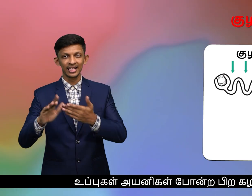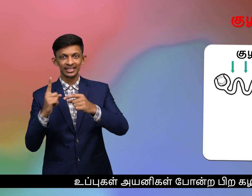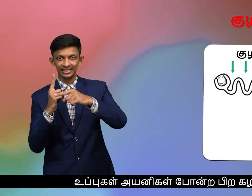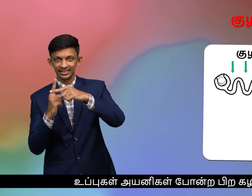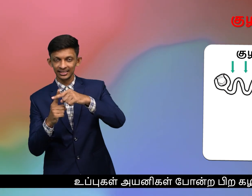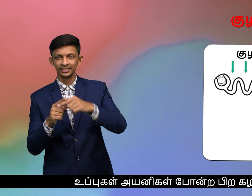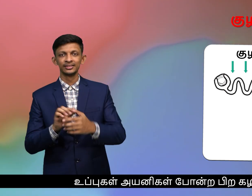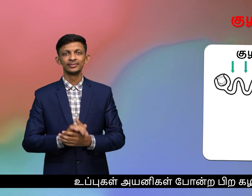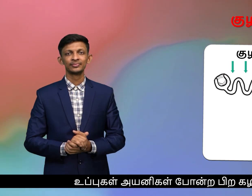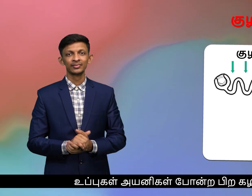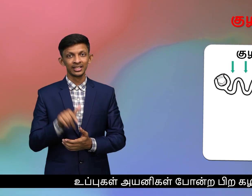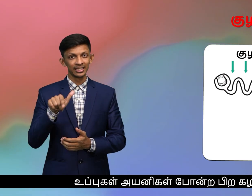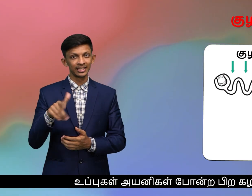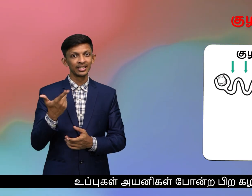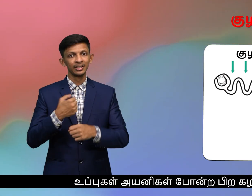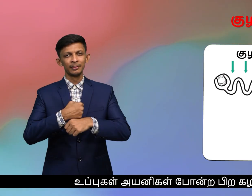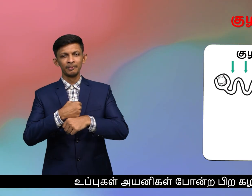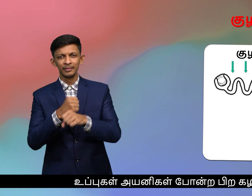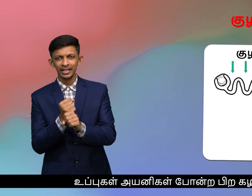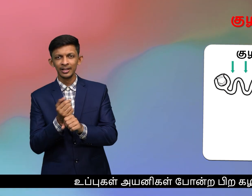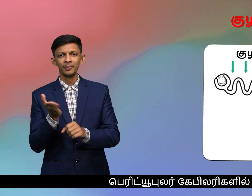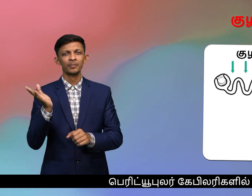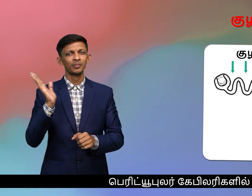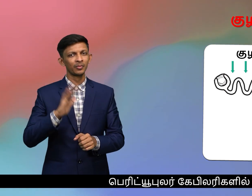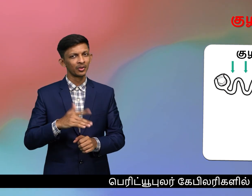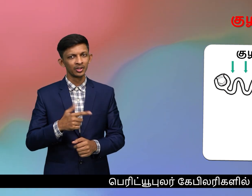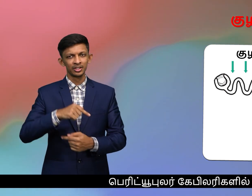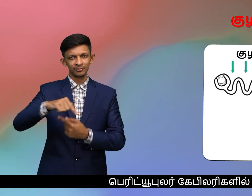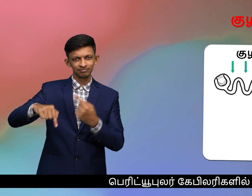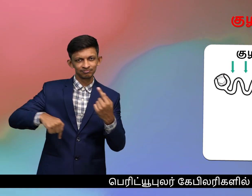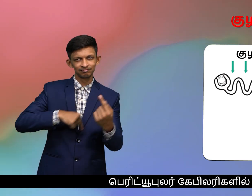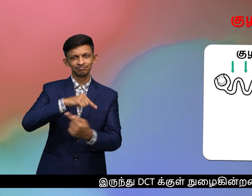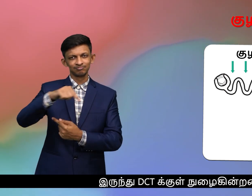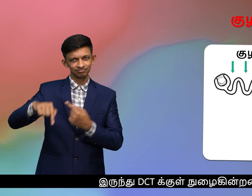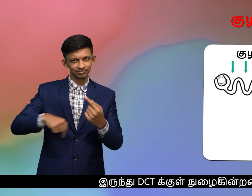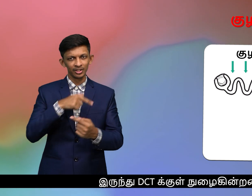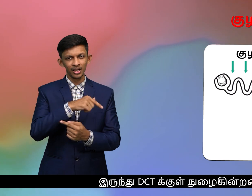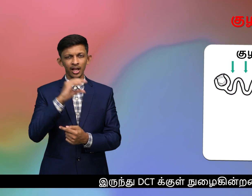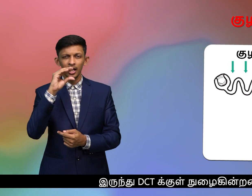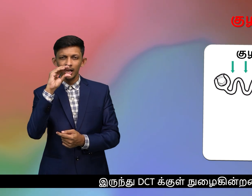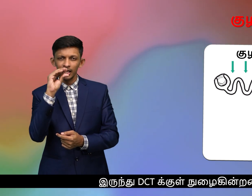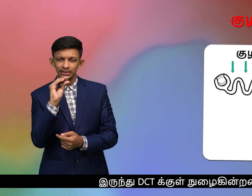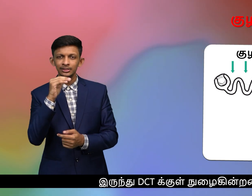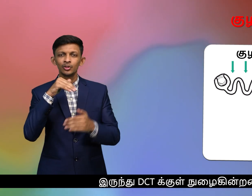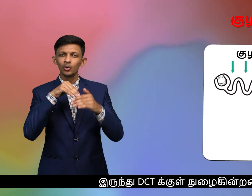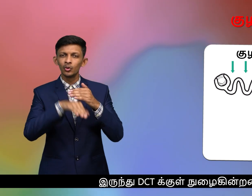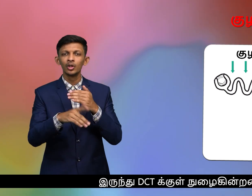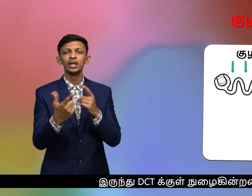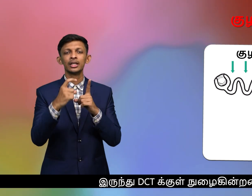அயனிகள் போன்ற பிற கழிவுகள் பெரிடியூபுலார் கேபிலரிகளில் இருந்து டிசிடிக்குள் நுழைகிறது.